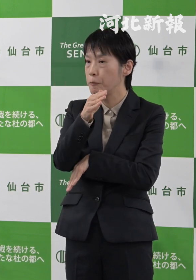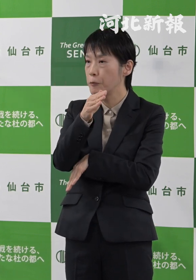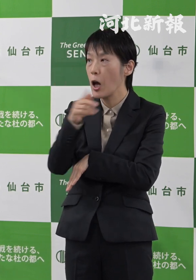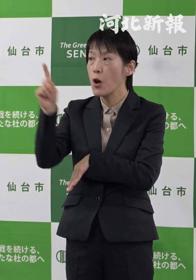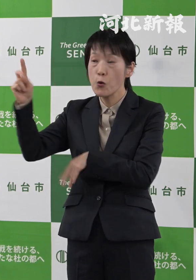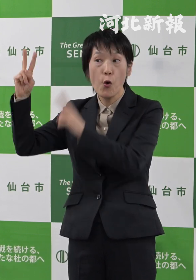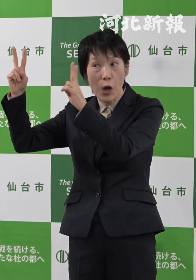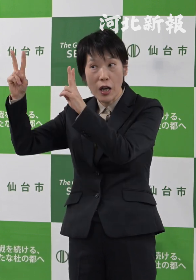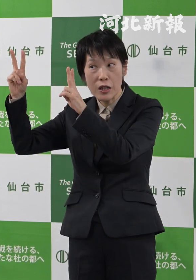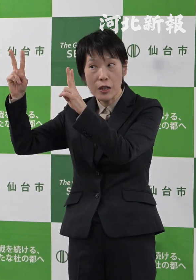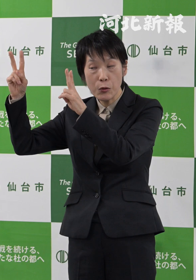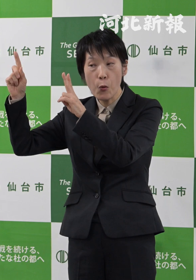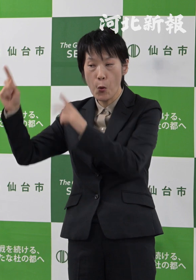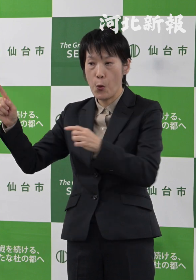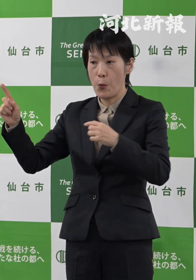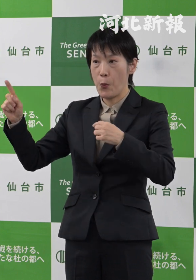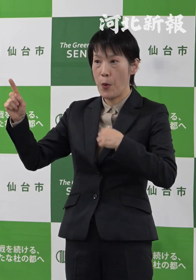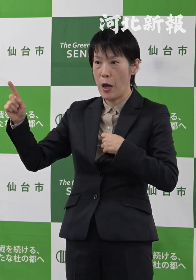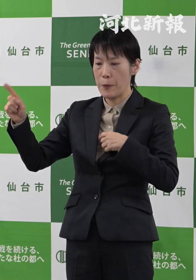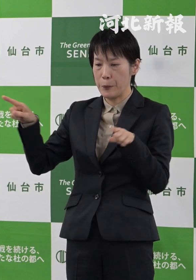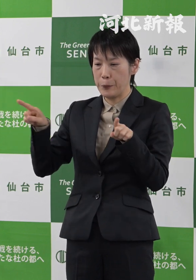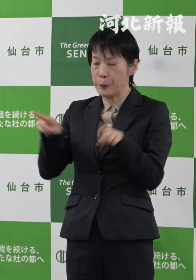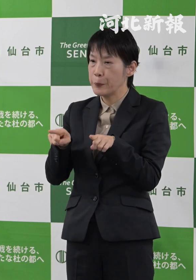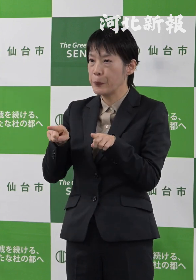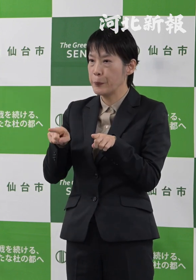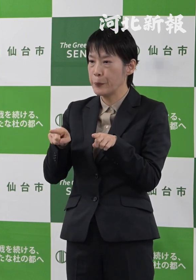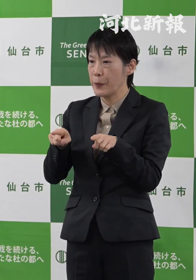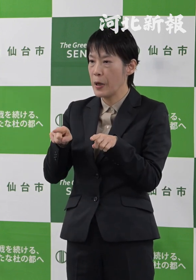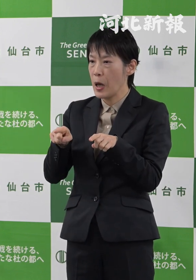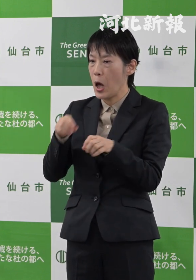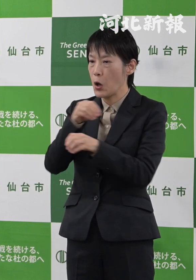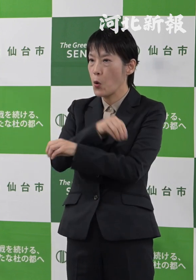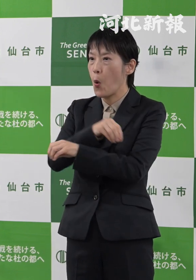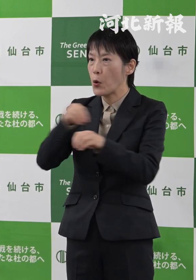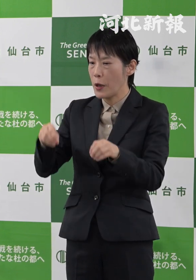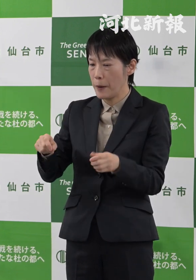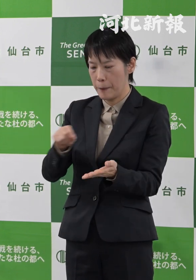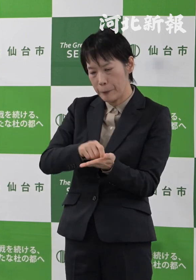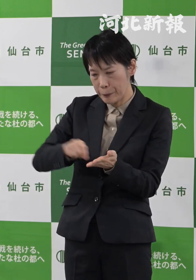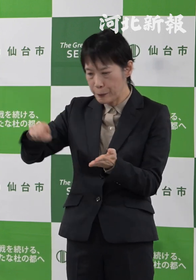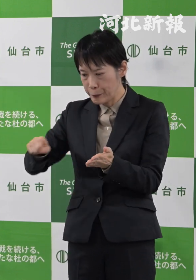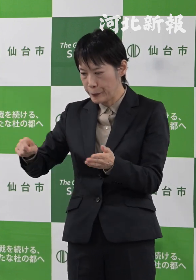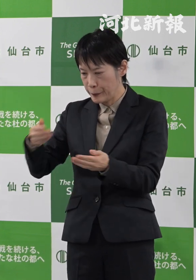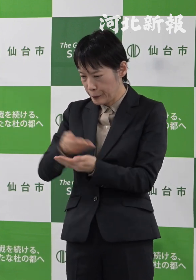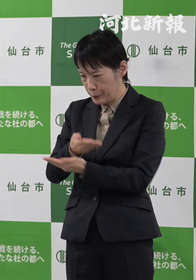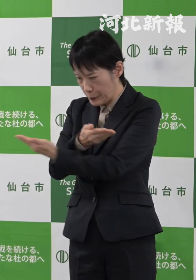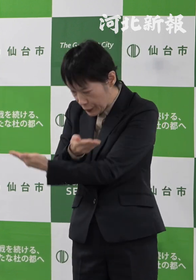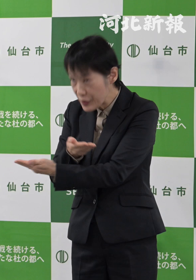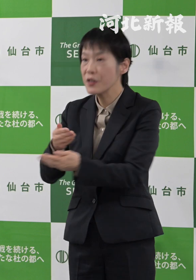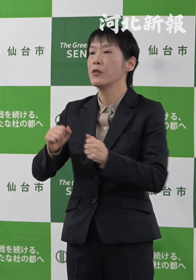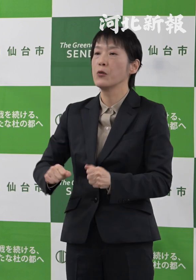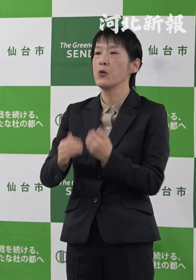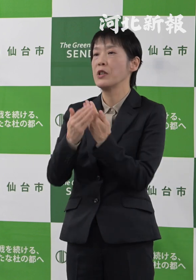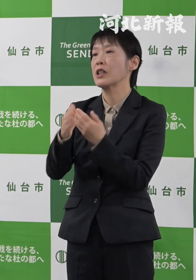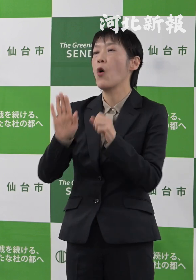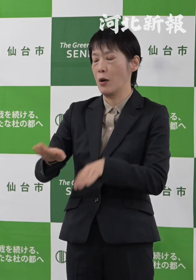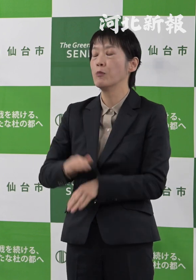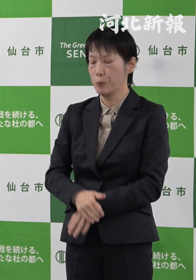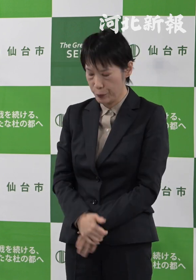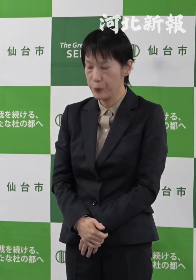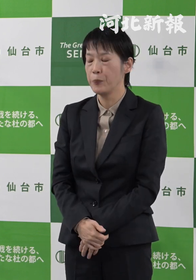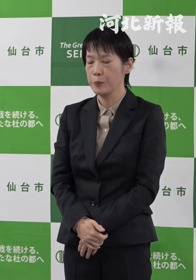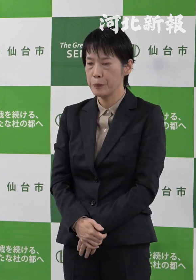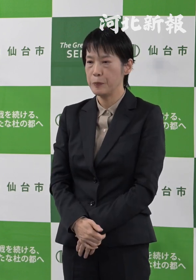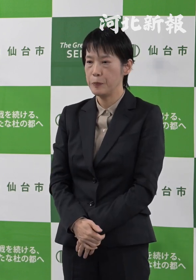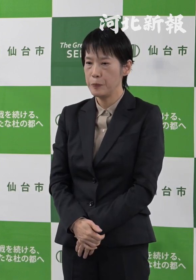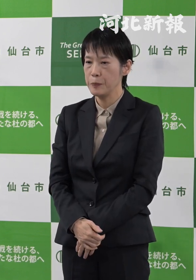ゼビオホールディングス様と連携協定の締結式を行います。今日この協定の締結式